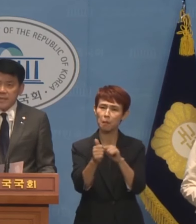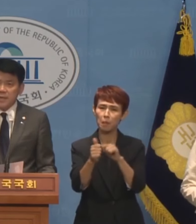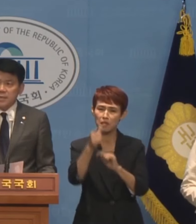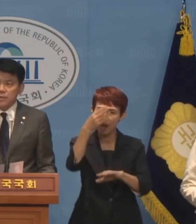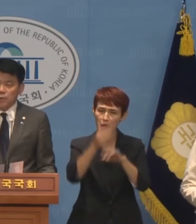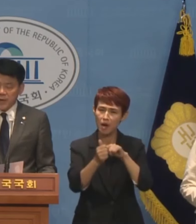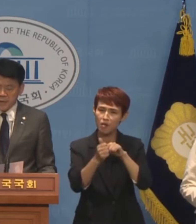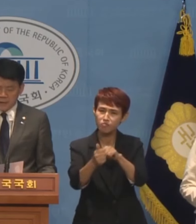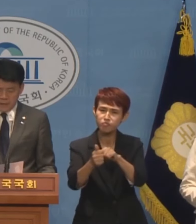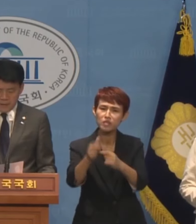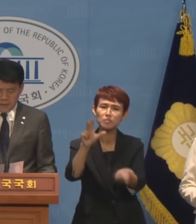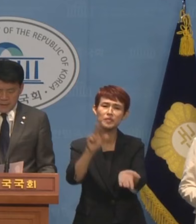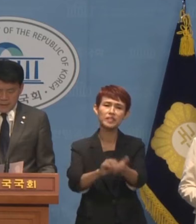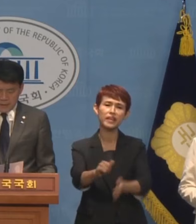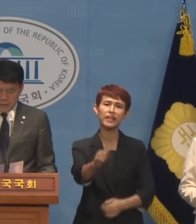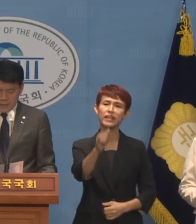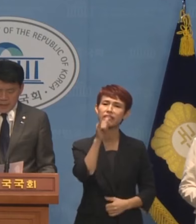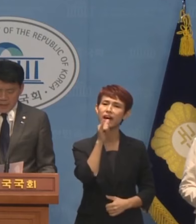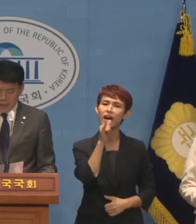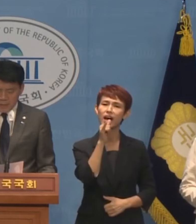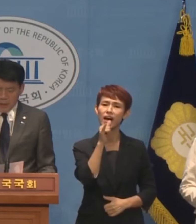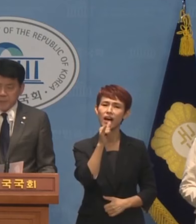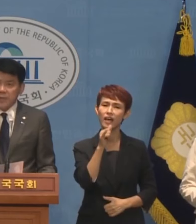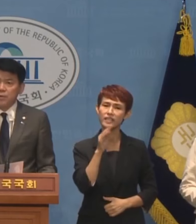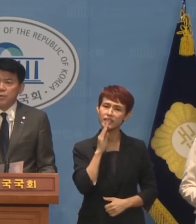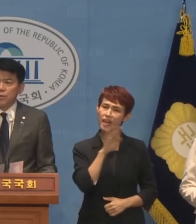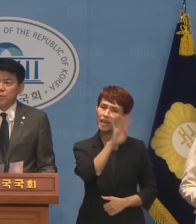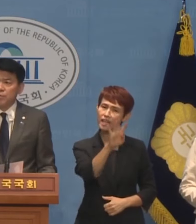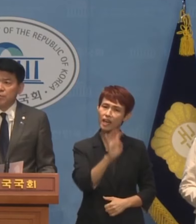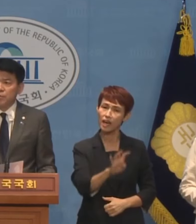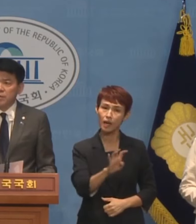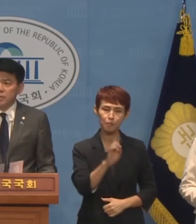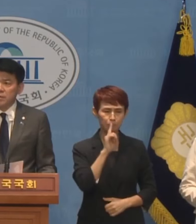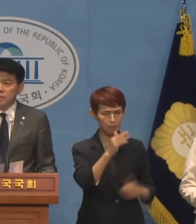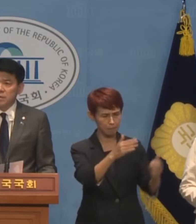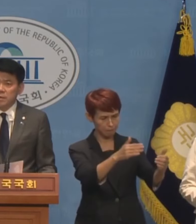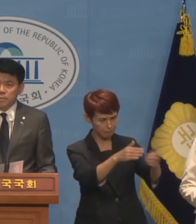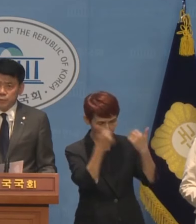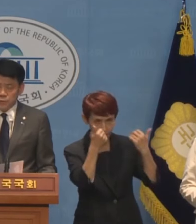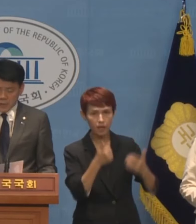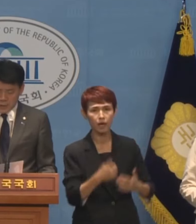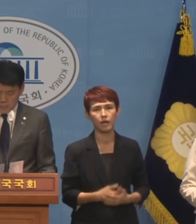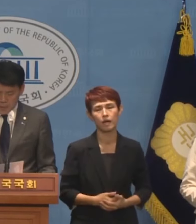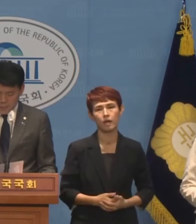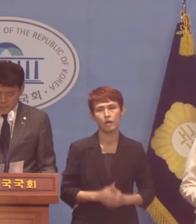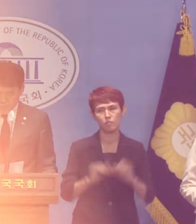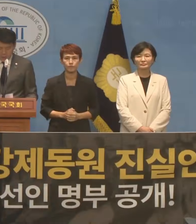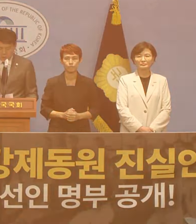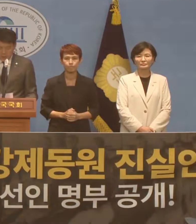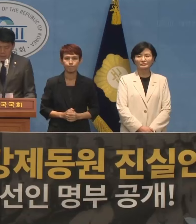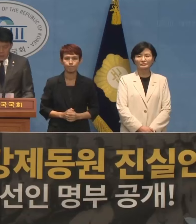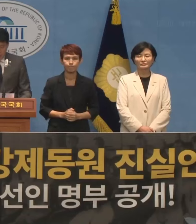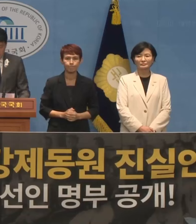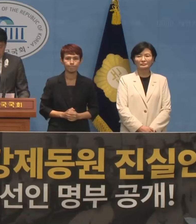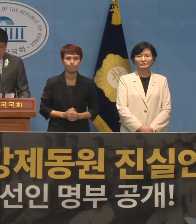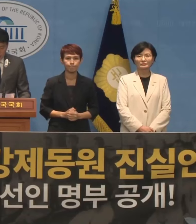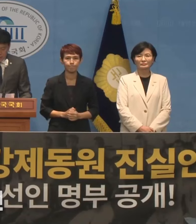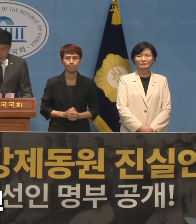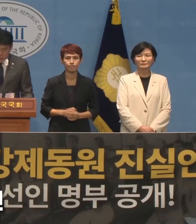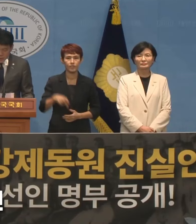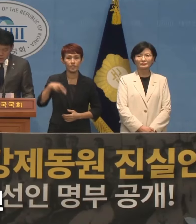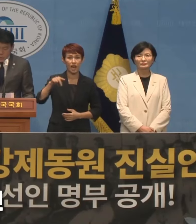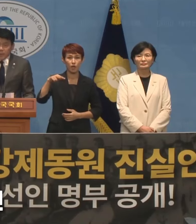받아낼 때 그것이 과연 진정한 가라는 말 발언으로 국민을 분노하게 했습니다